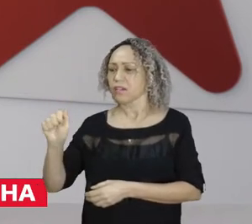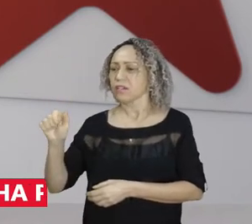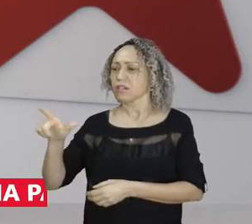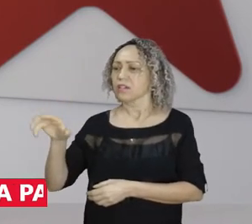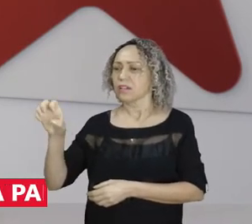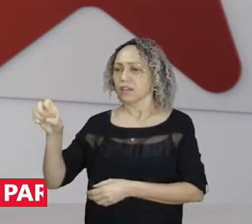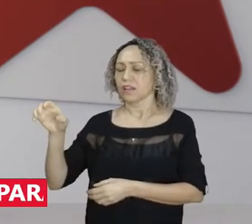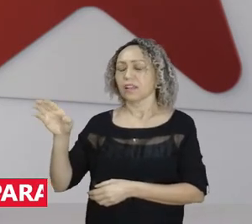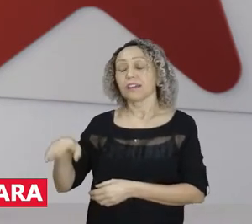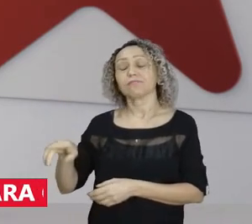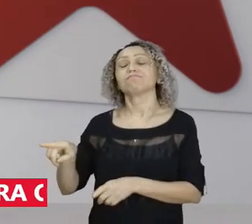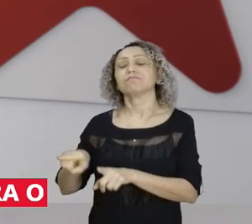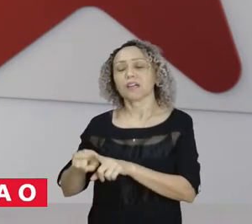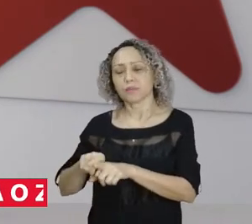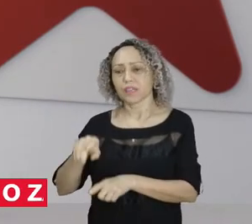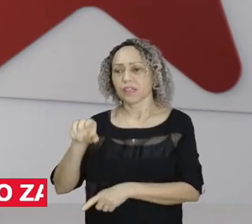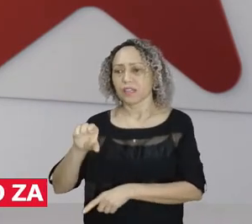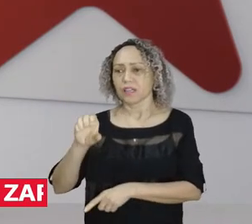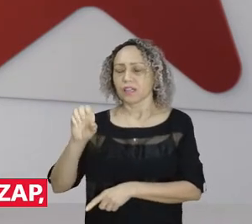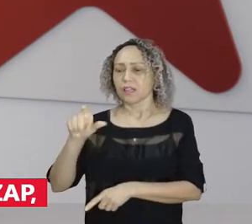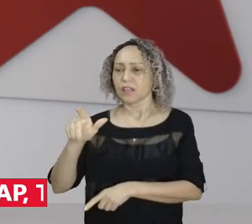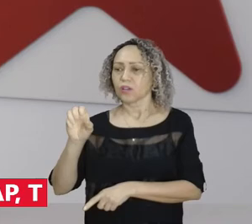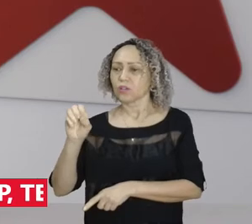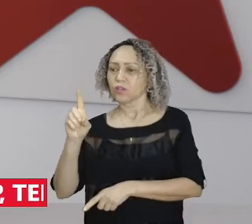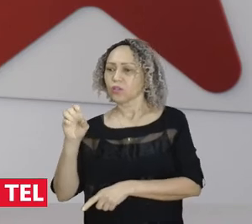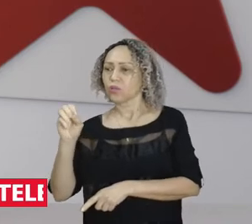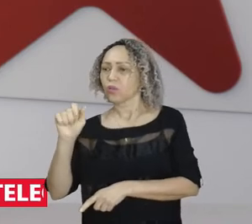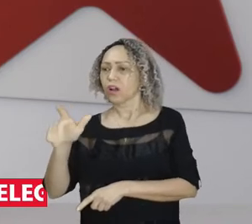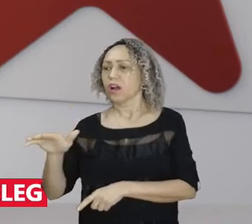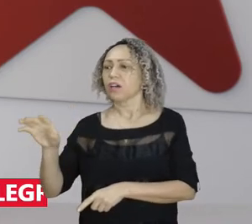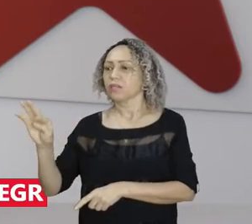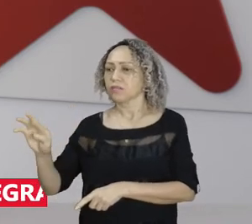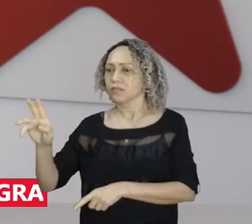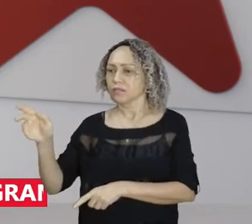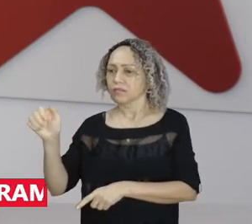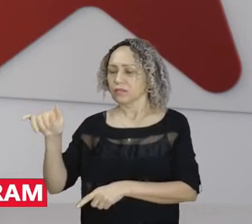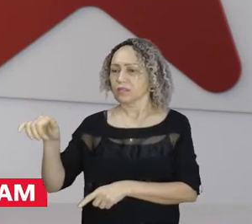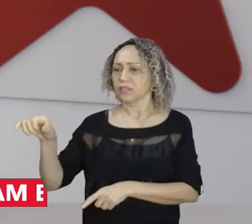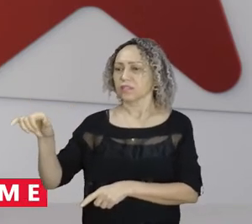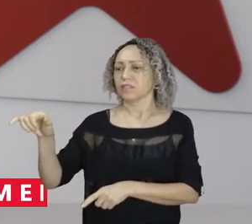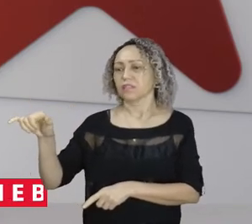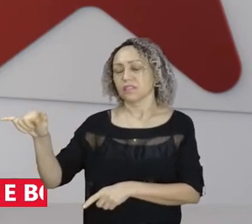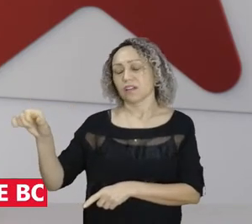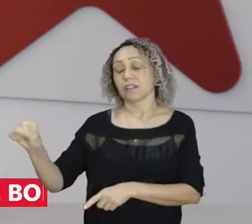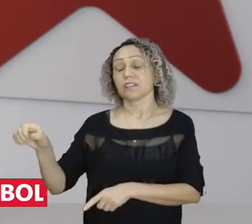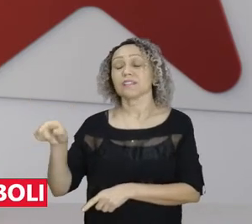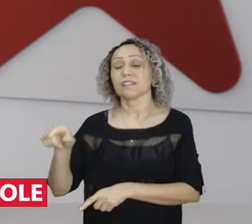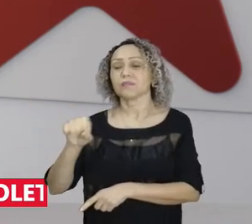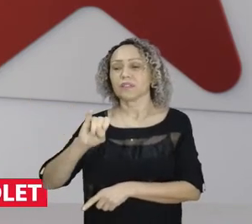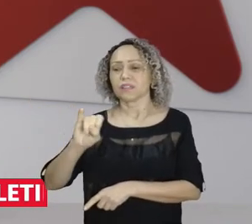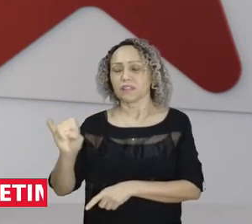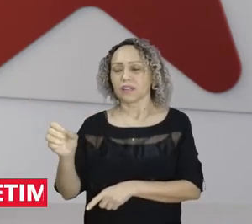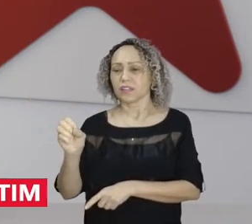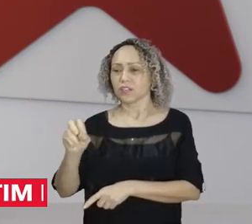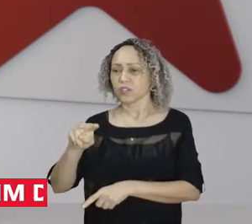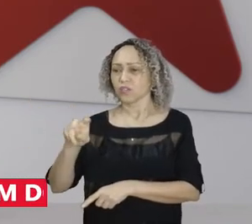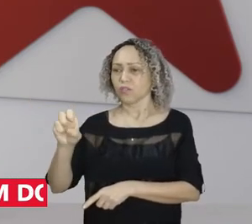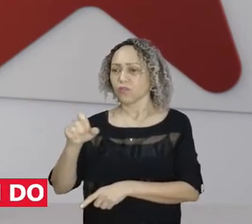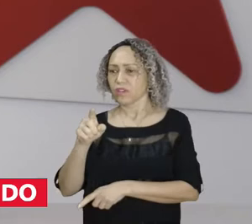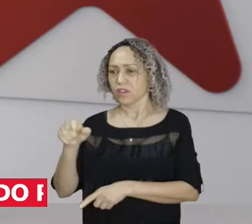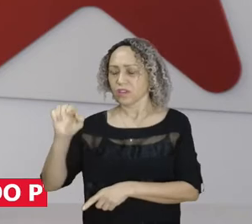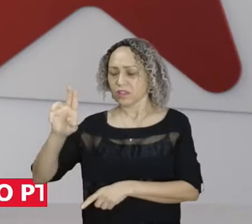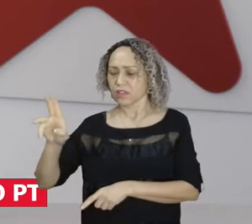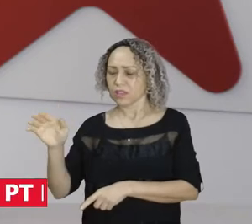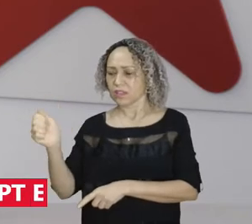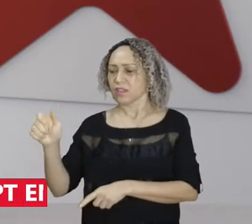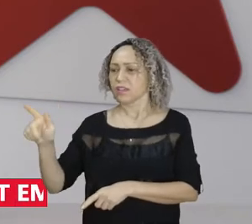Clodoaldo Santos. Thaísa Vitória, um beijo para você, Thaísa. A Jovizinha também dando aqui bom dia pro pessoal. Gregório Serpas